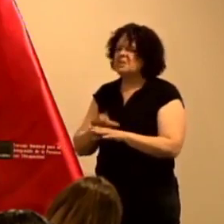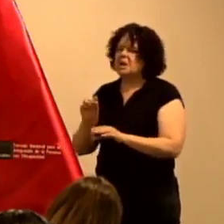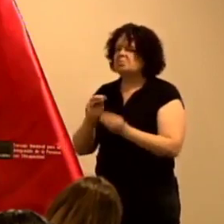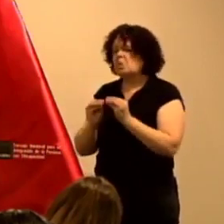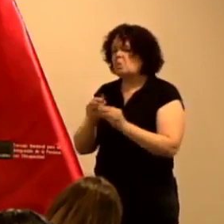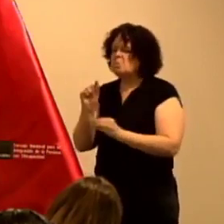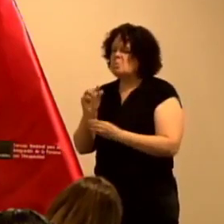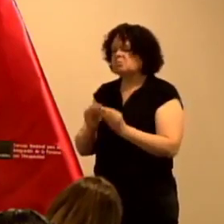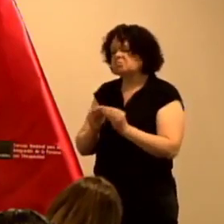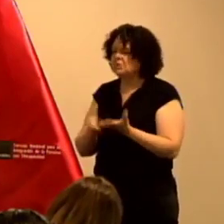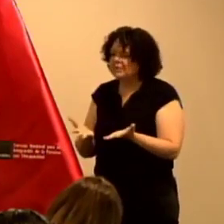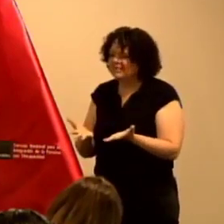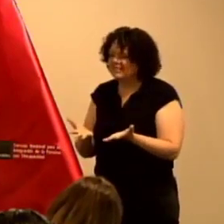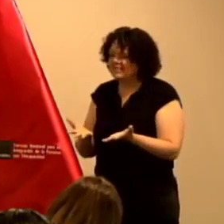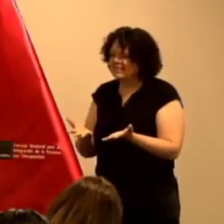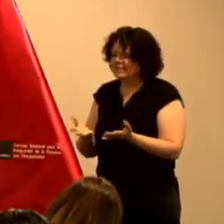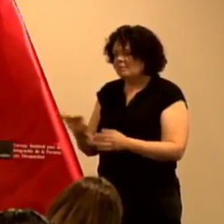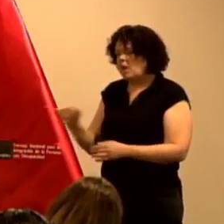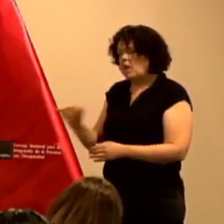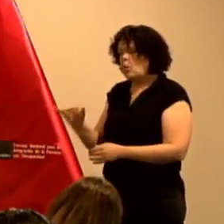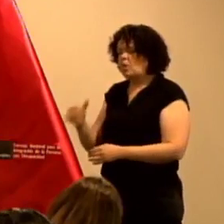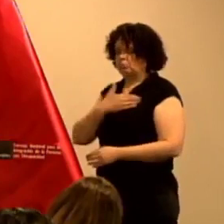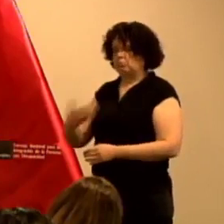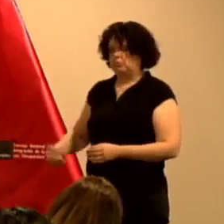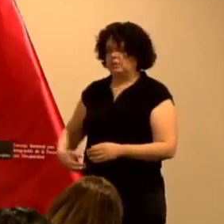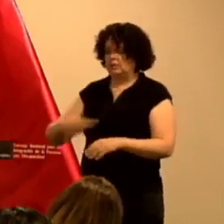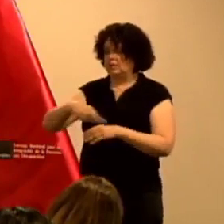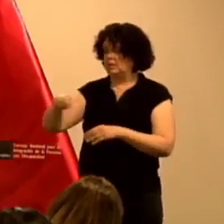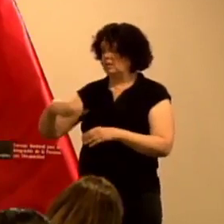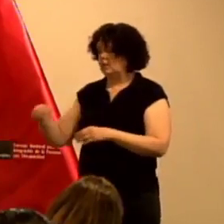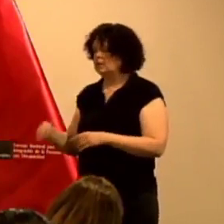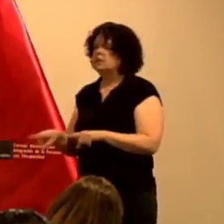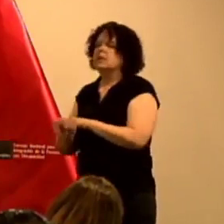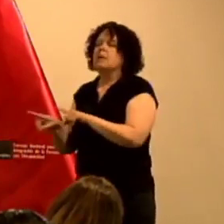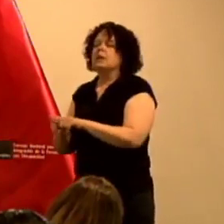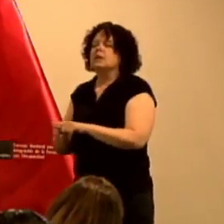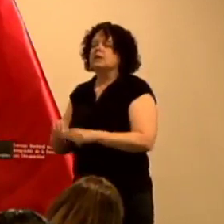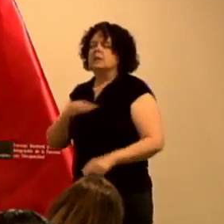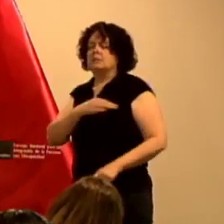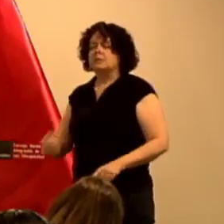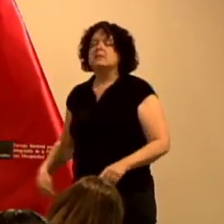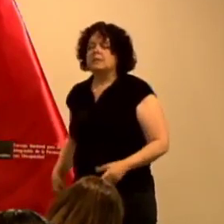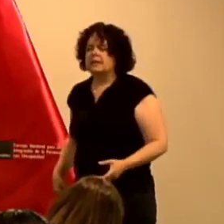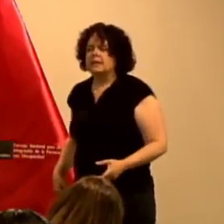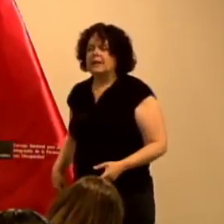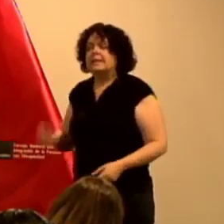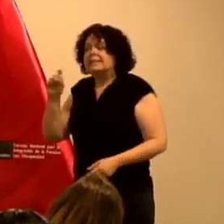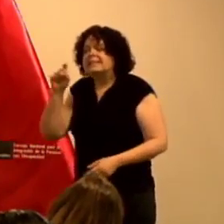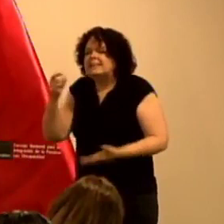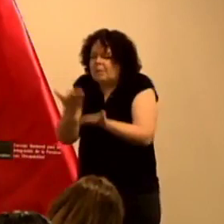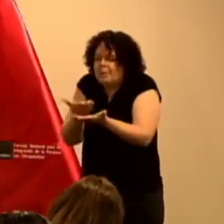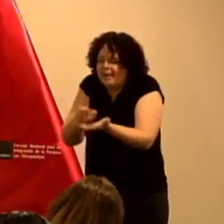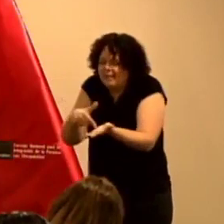pero en realidad no los gobiernos regionales y también los ministerios y las instituciones necesitamos, pues, de las evidencias para